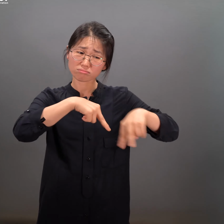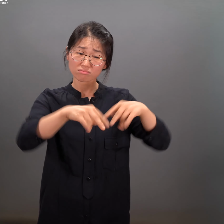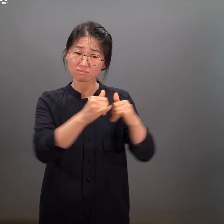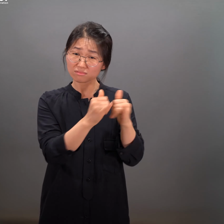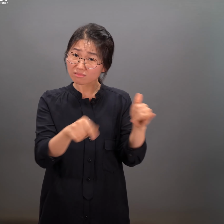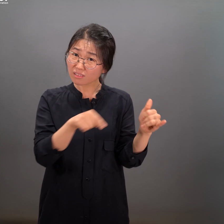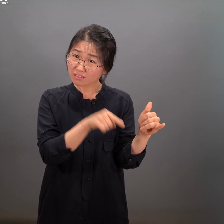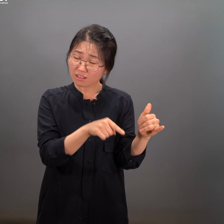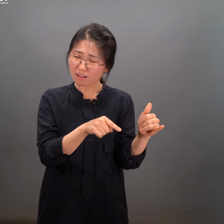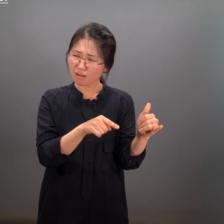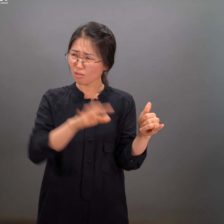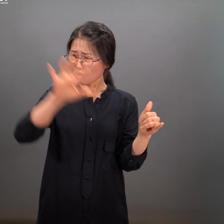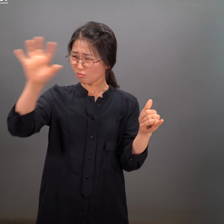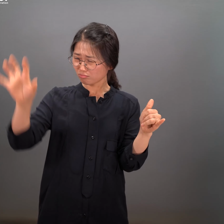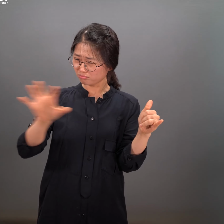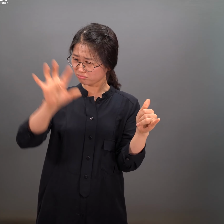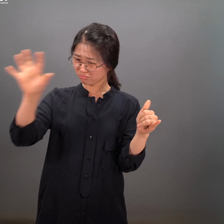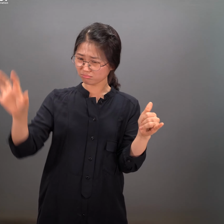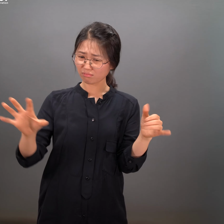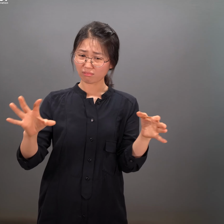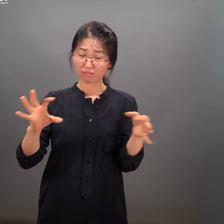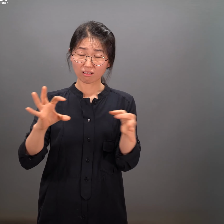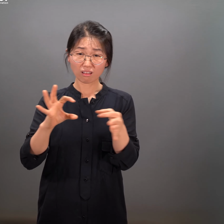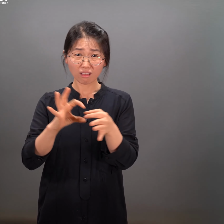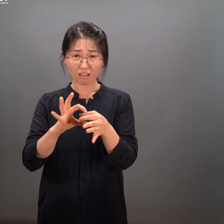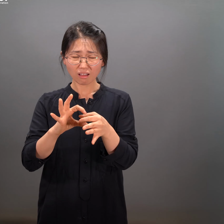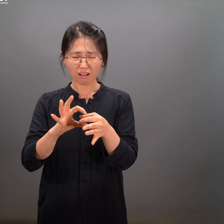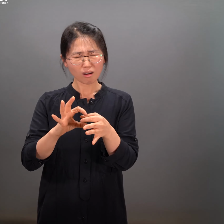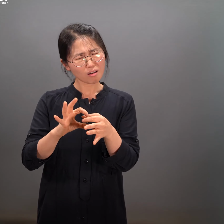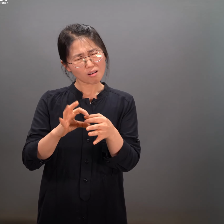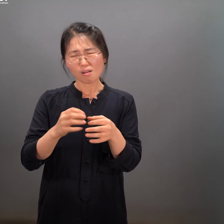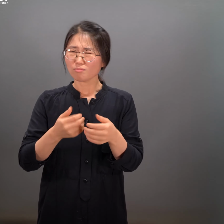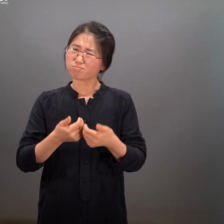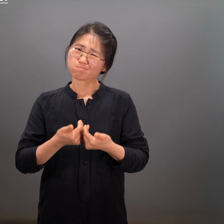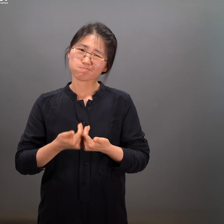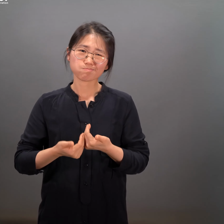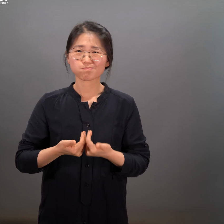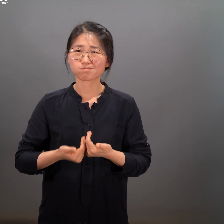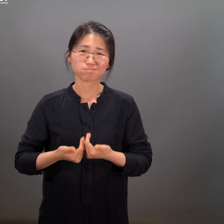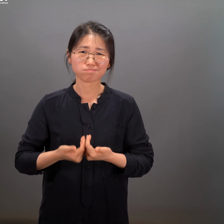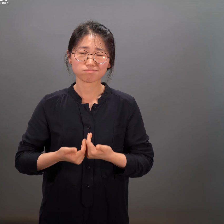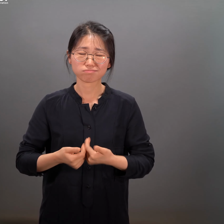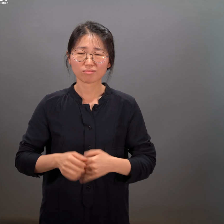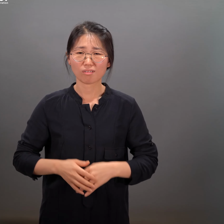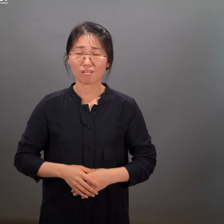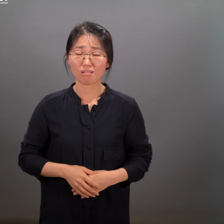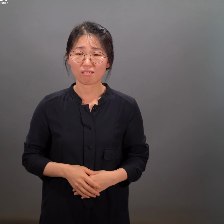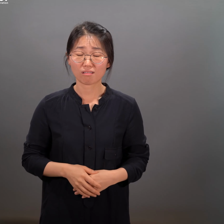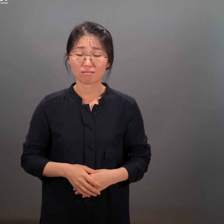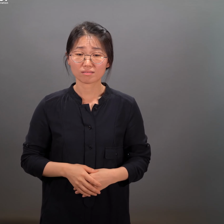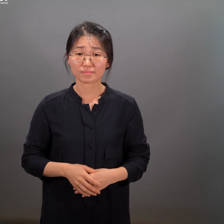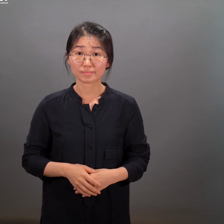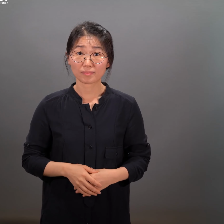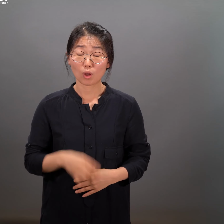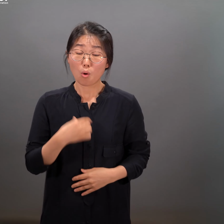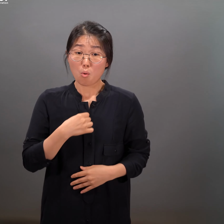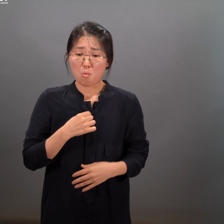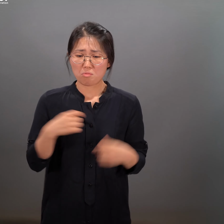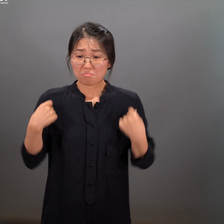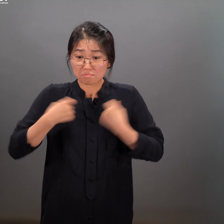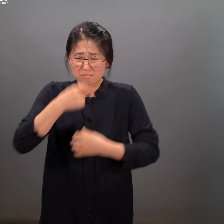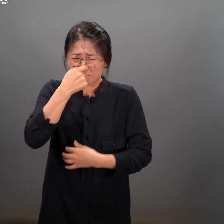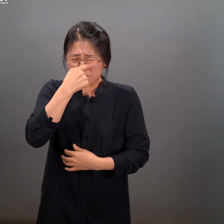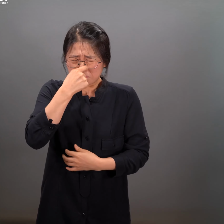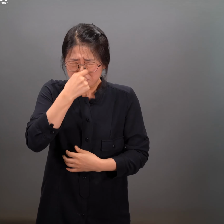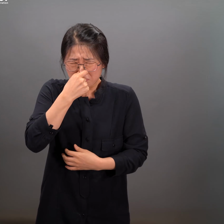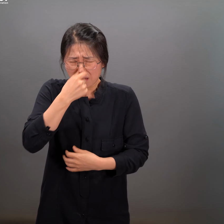순환 구조라는 틀 안에서 해석할 수도 있겠지만 마치 그냥 억지로 그 순환 구조에 끼워 넣은